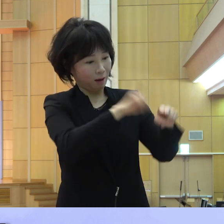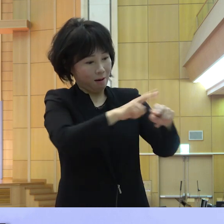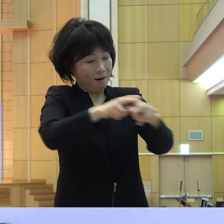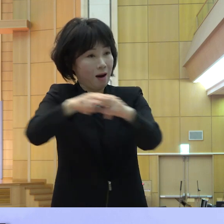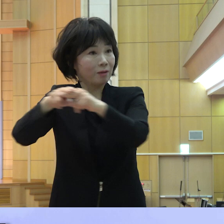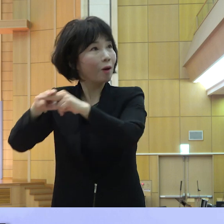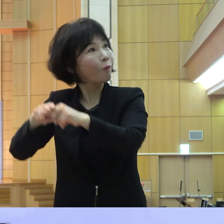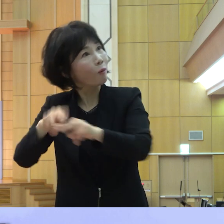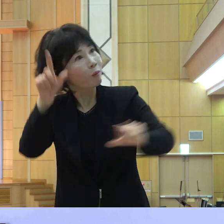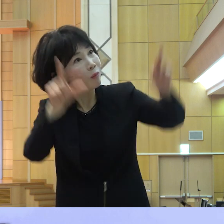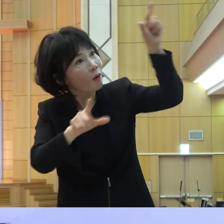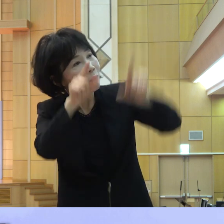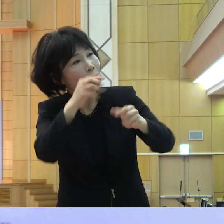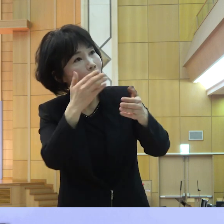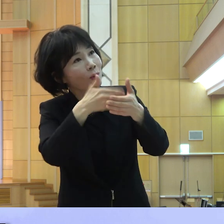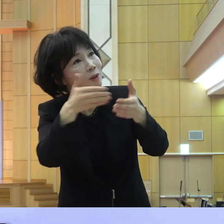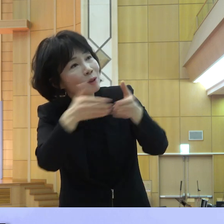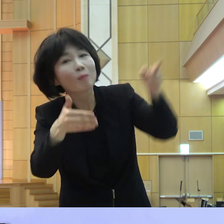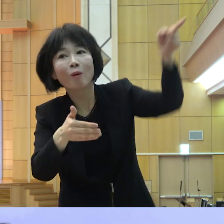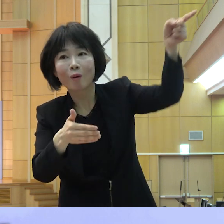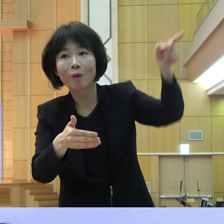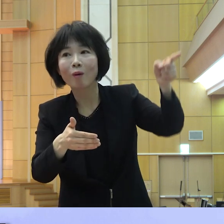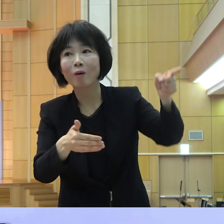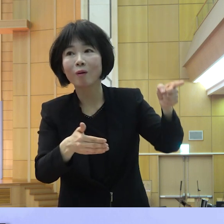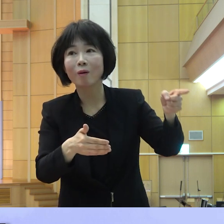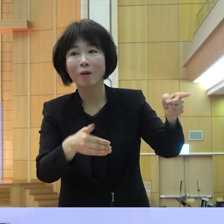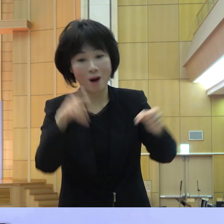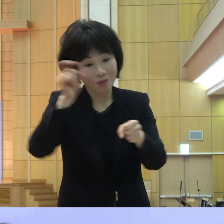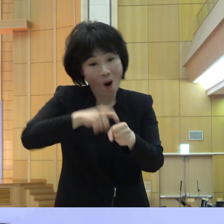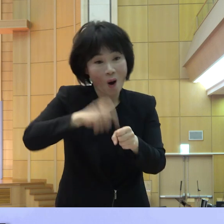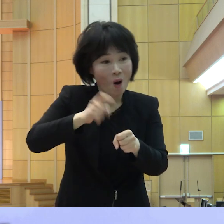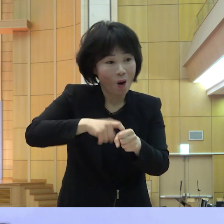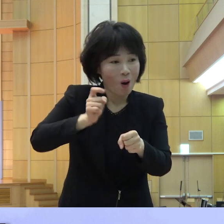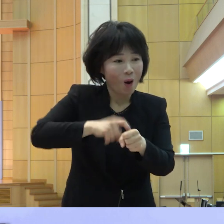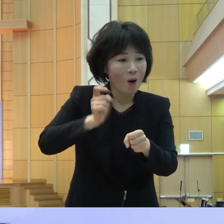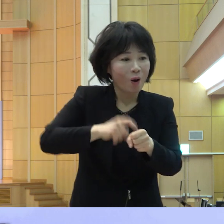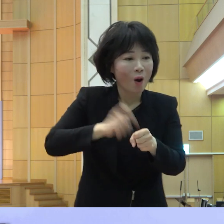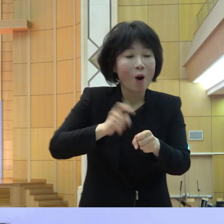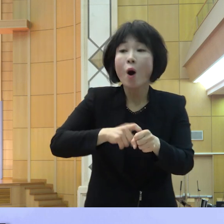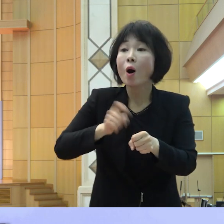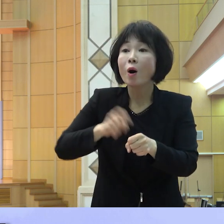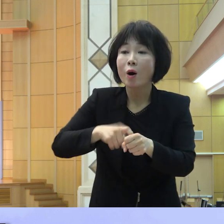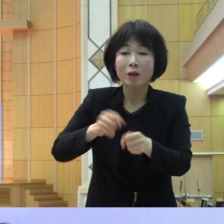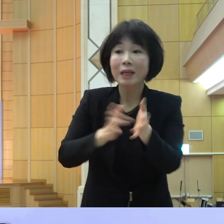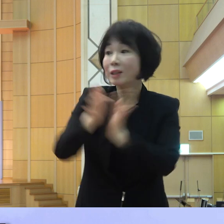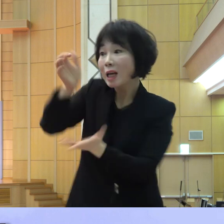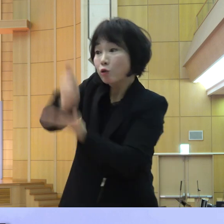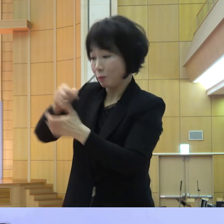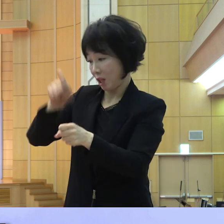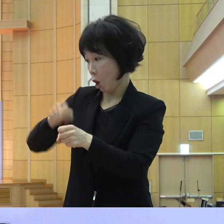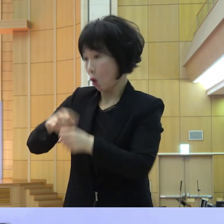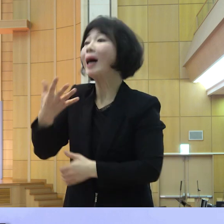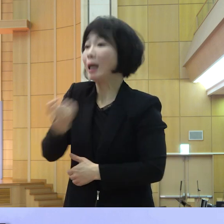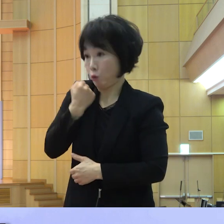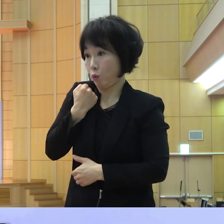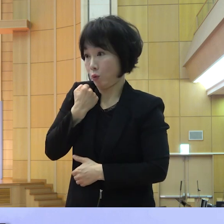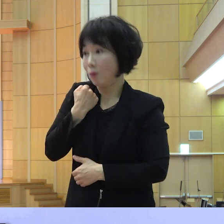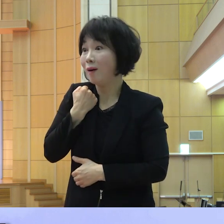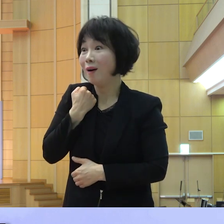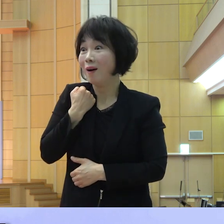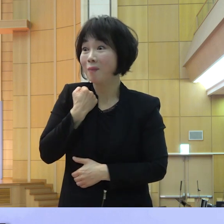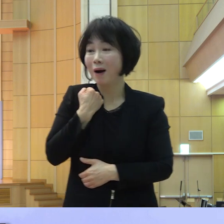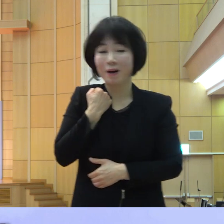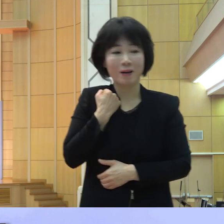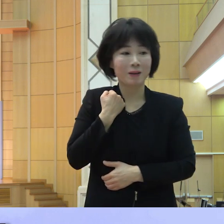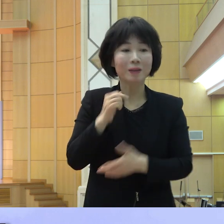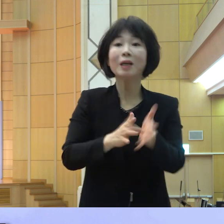계시는데, 그걸 지금 말하는, 그때 저희가 먹을 때에 성만찬 할 때에 예수께서 떡을 가지사 떡 앞에